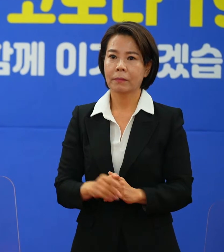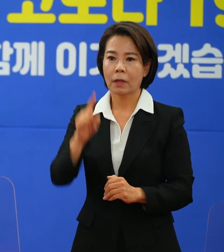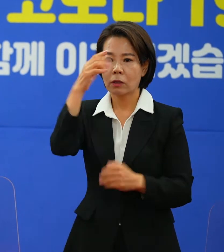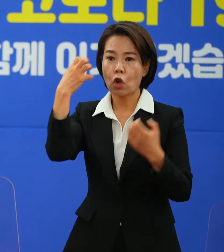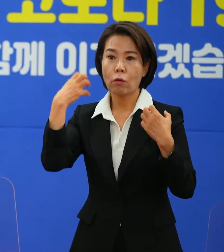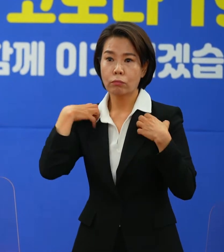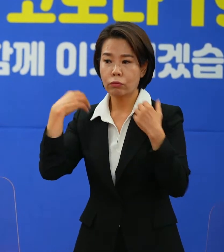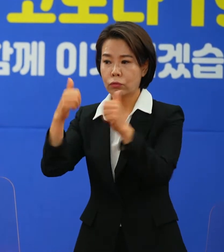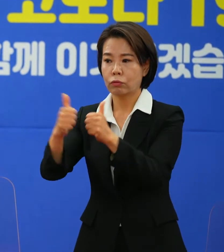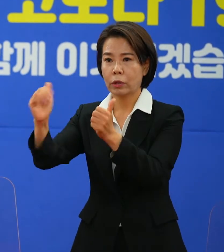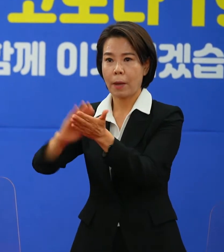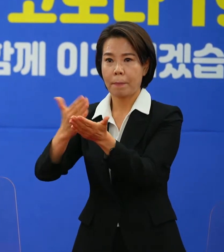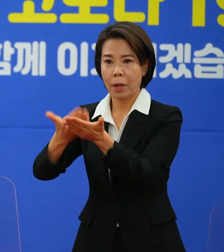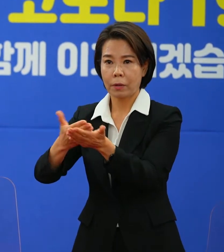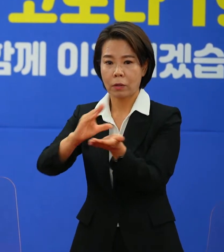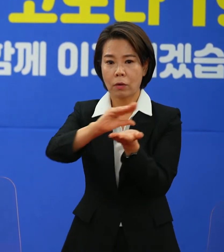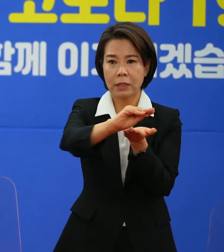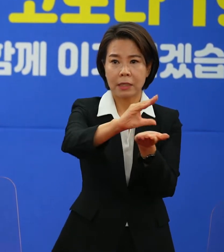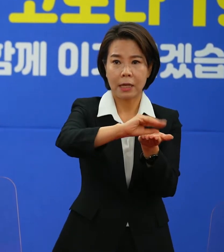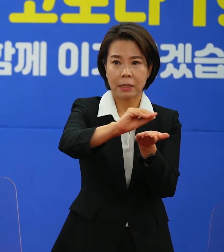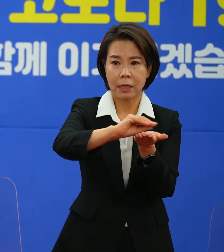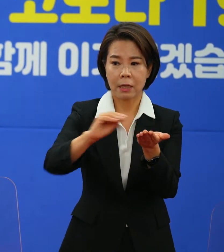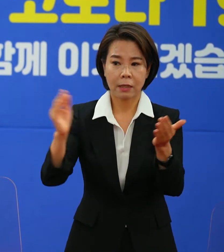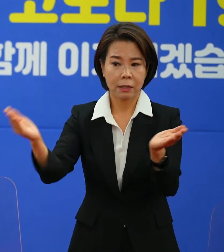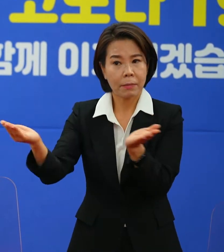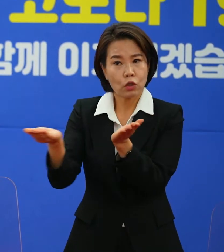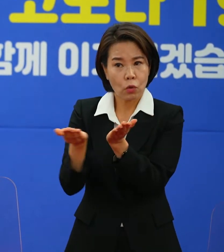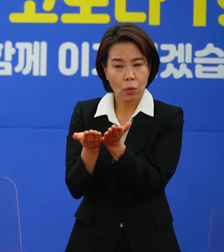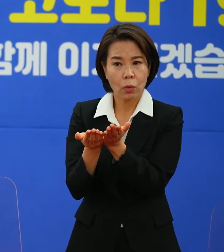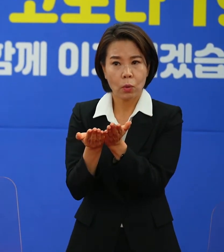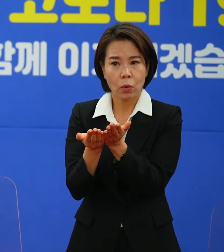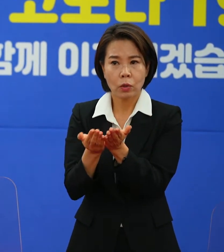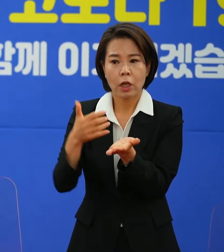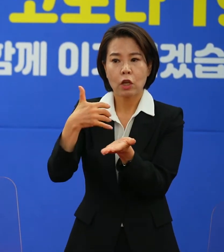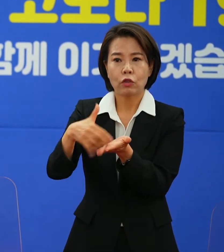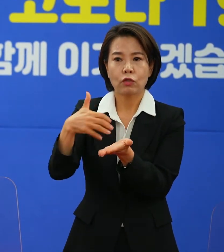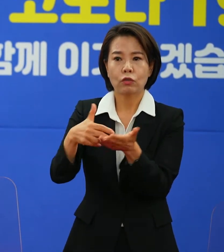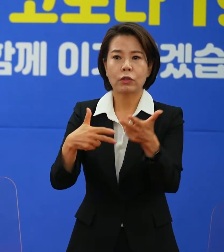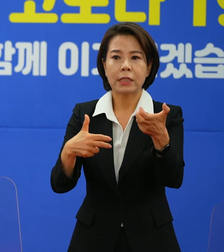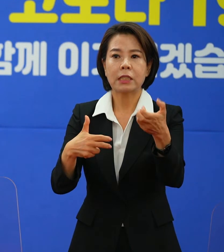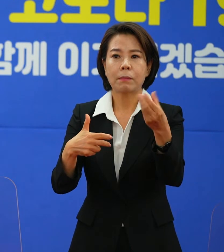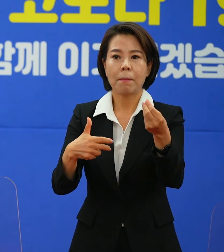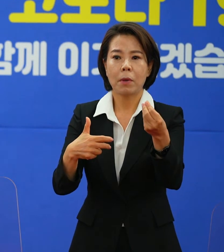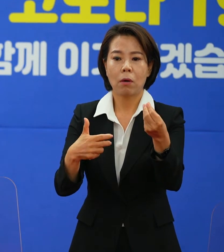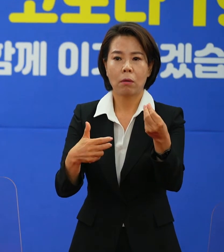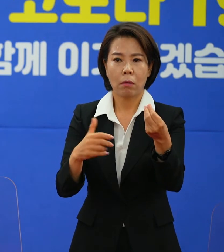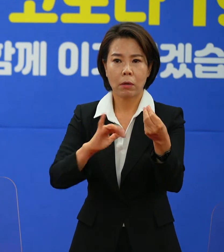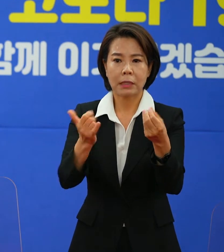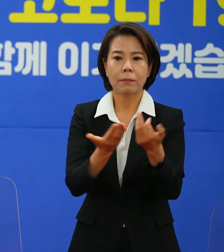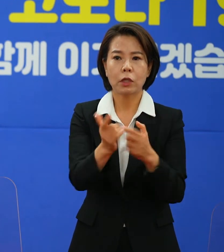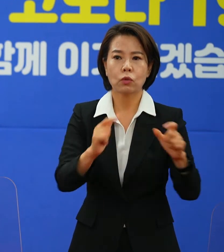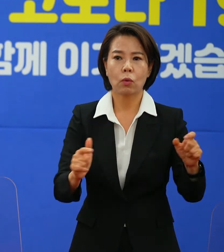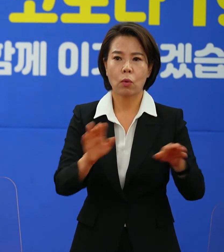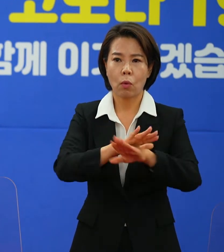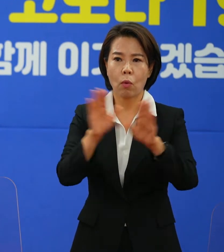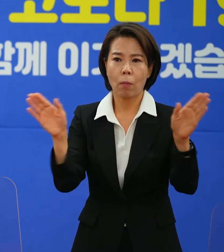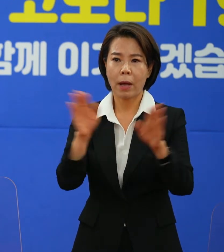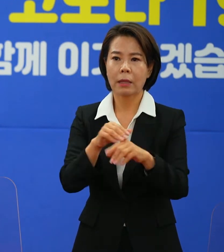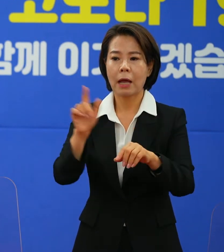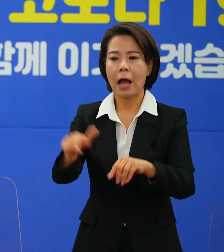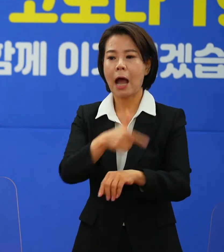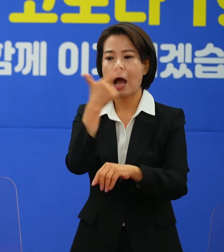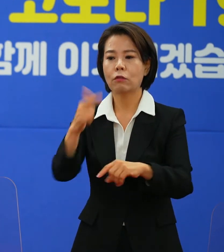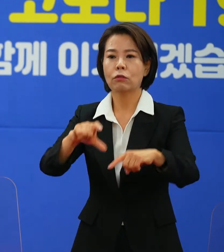사회적 거리두기 개편 지자체별 적용 방안에 따라서 인구 70만 명인 제주도는 주간